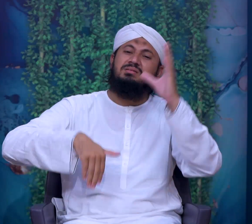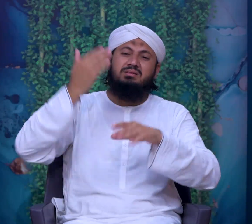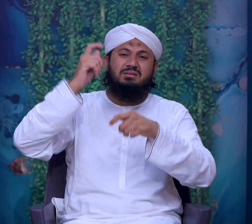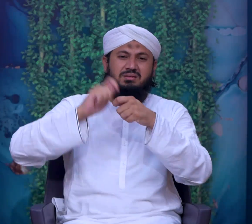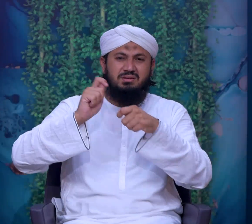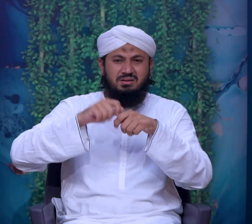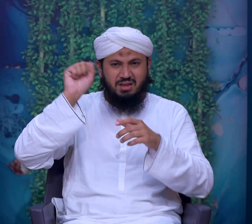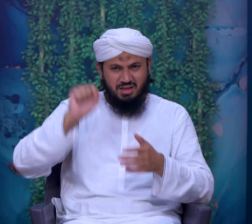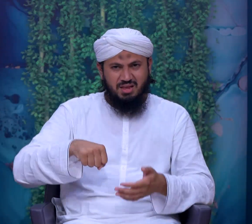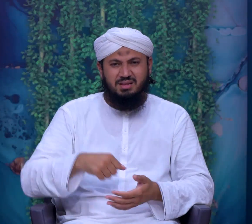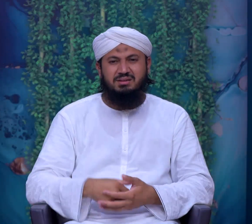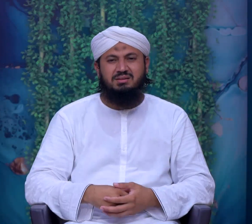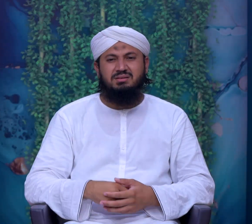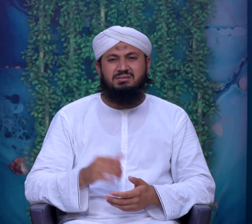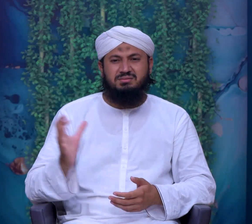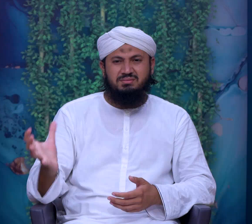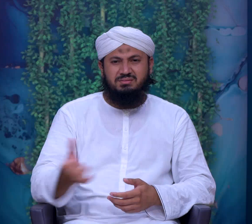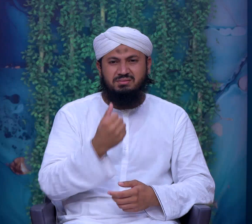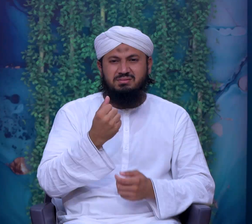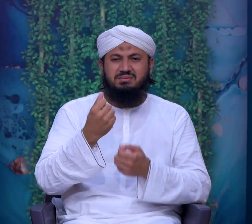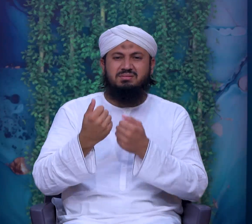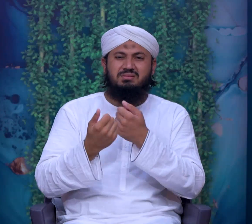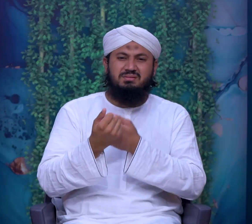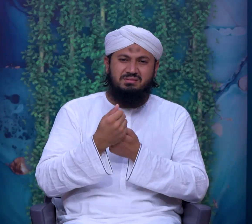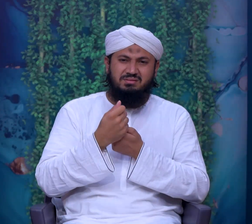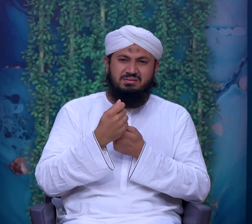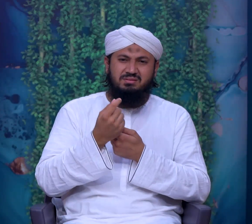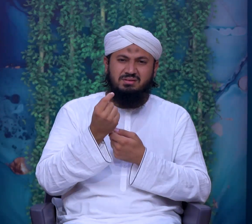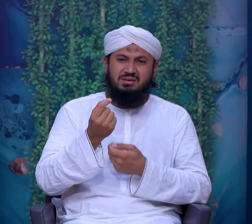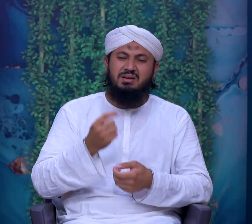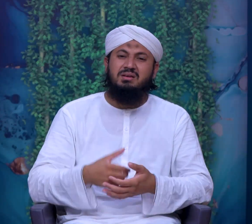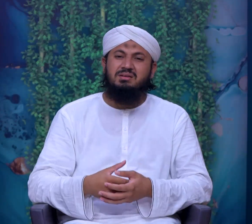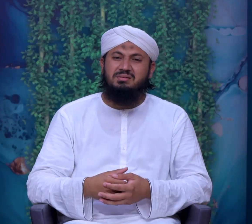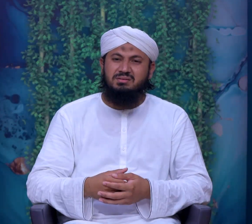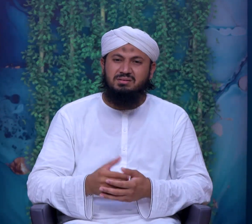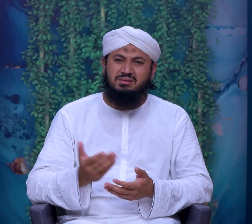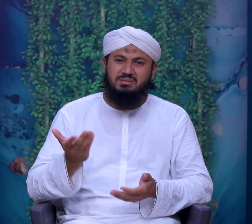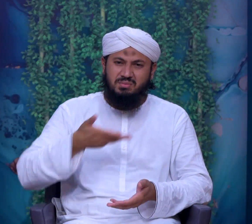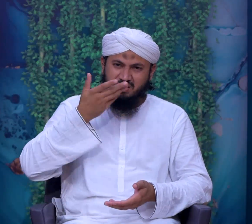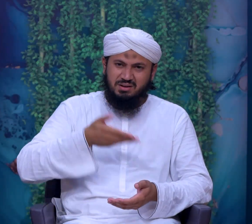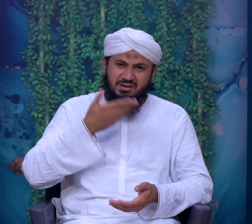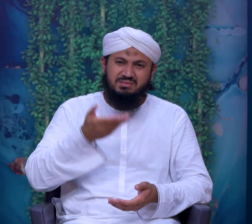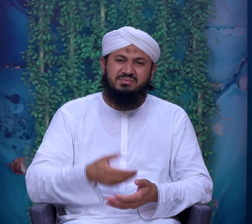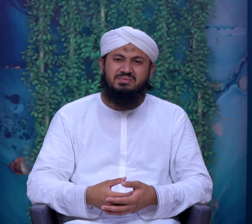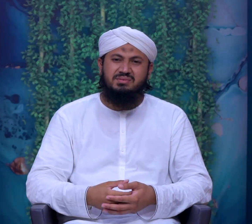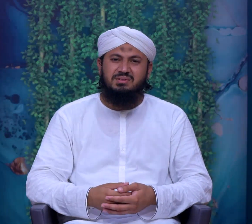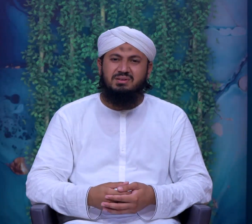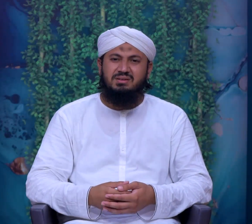بلند فرمایا تو اپنے فیض ذات سے مٹھی بھر لے کر اس سے ارشاد فرمایا، اے نور محمد صلی اللہ علیہ